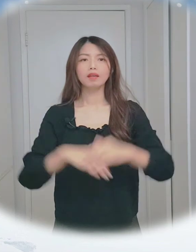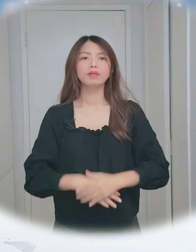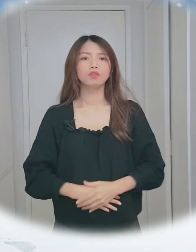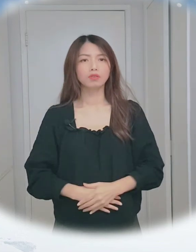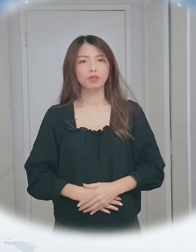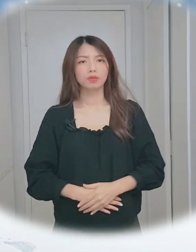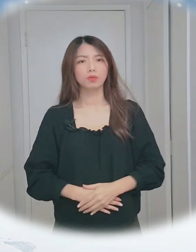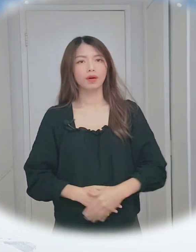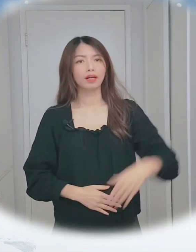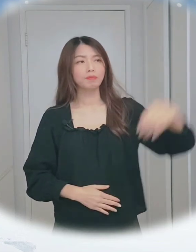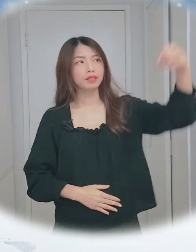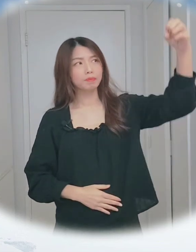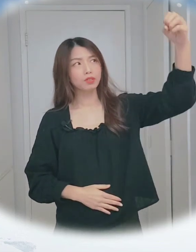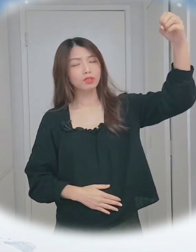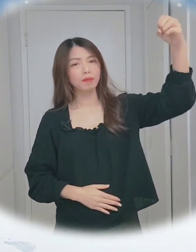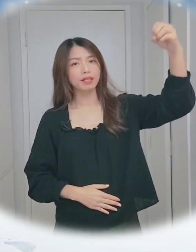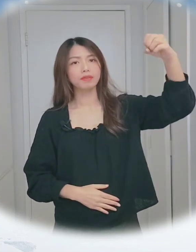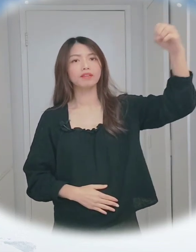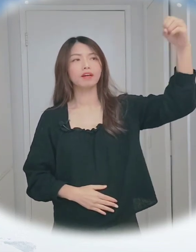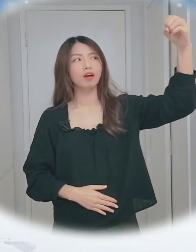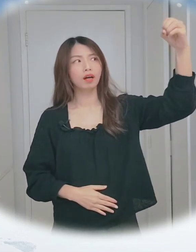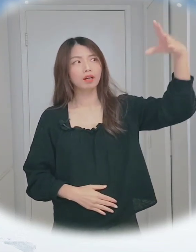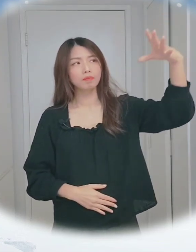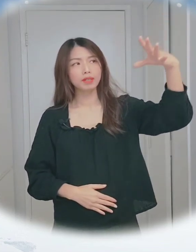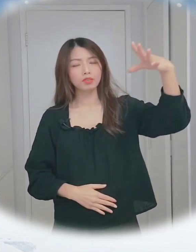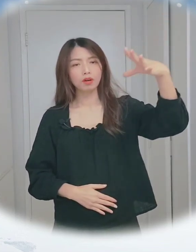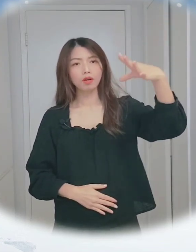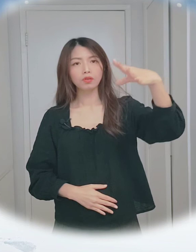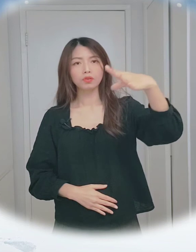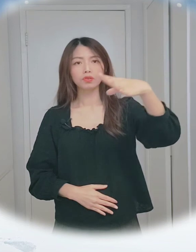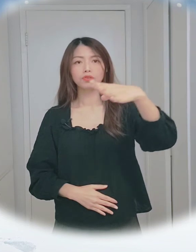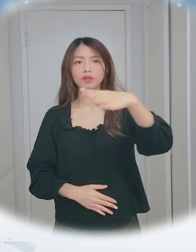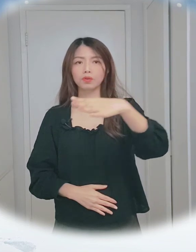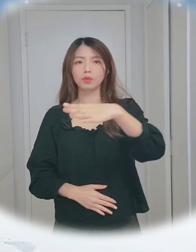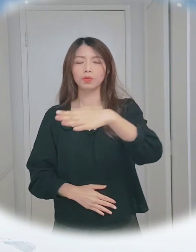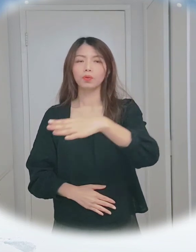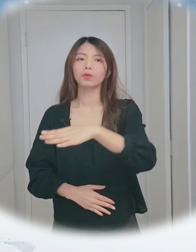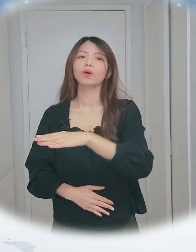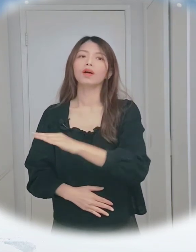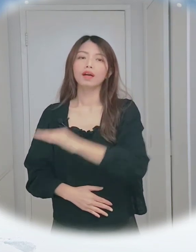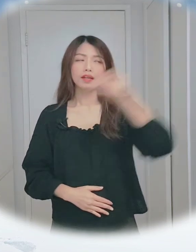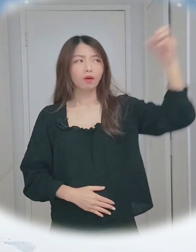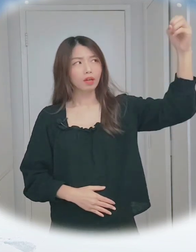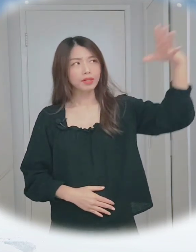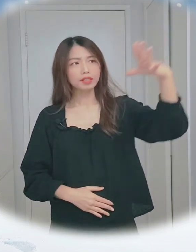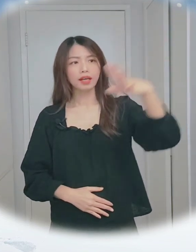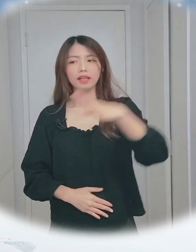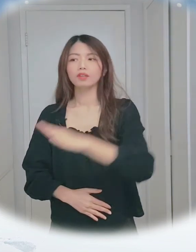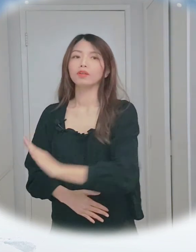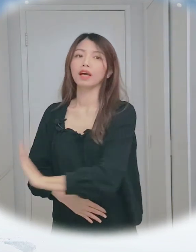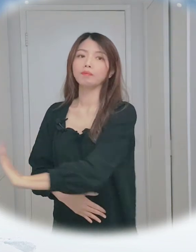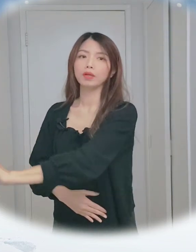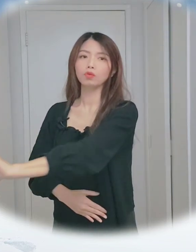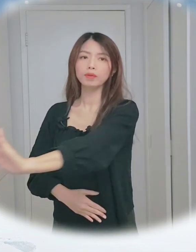밝게 비춰주셨죠. 아까 비추다 말씀드렸어요. 비춰 주셨죠. 이렇게만 하시는